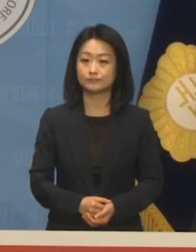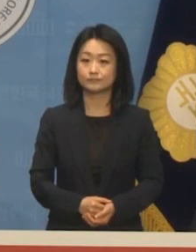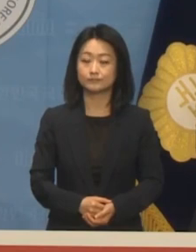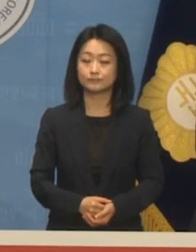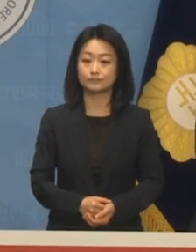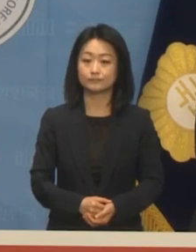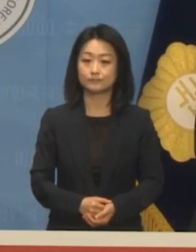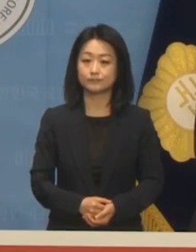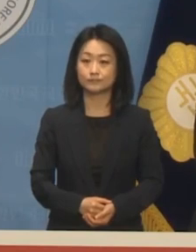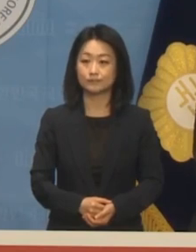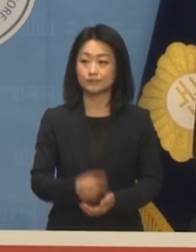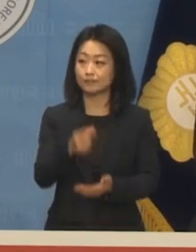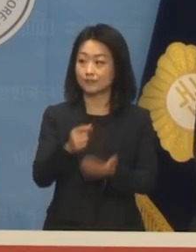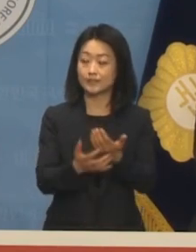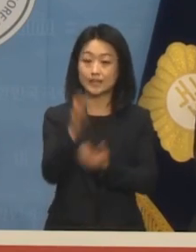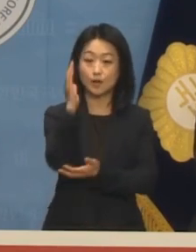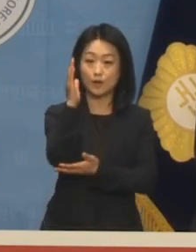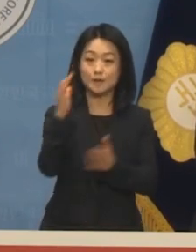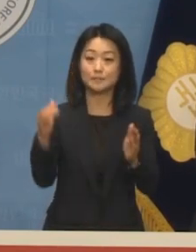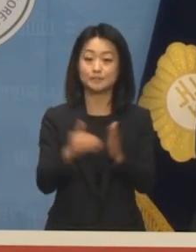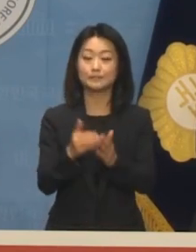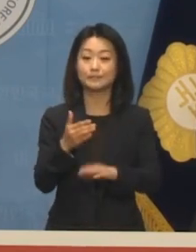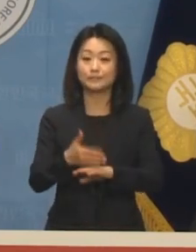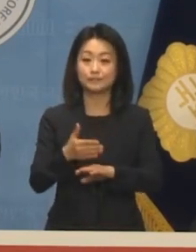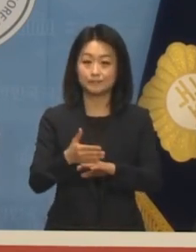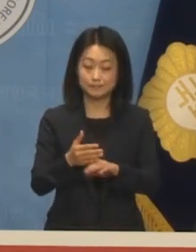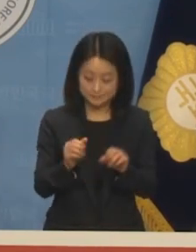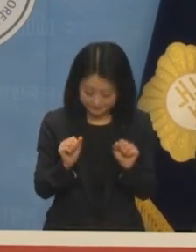청년위원회네 기자 회견 마치겠습니다